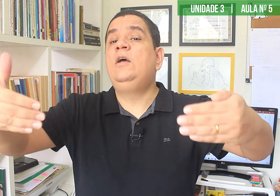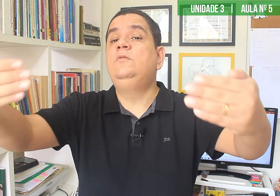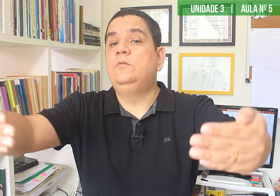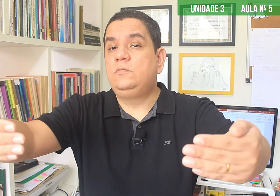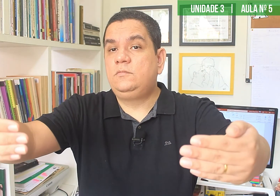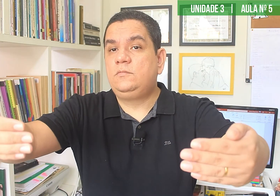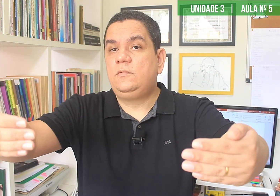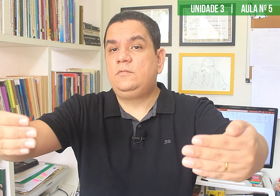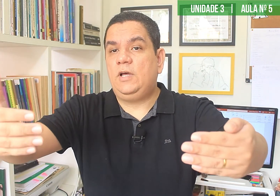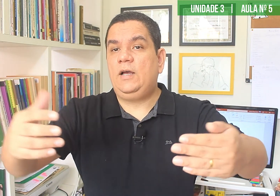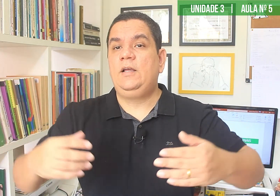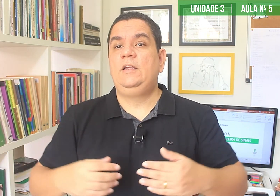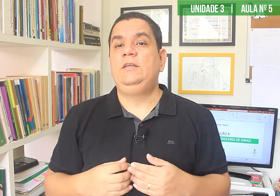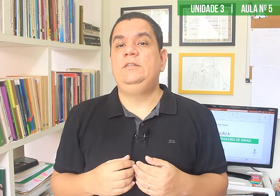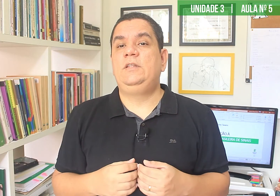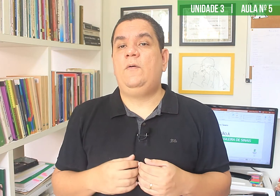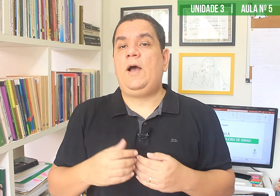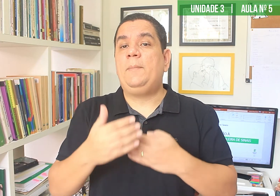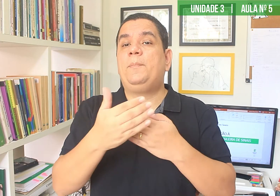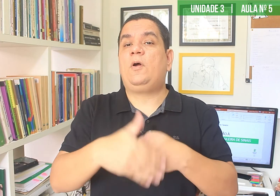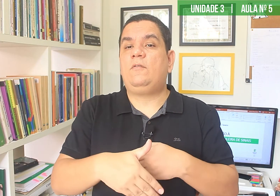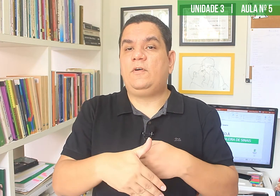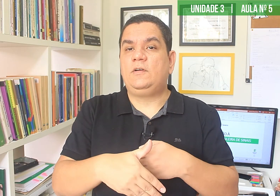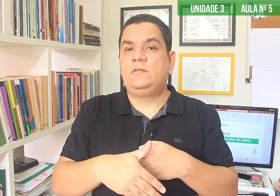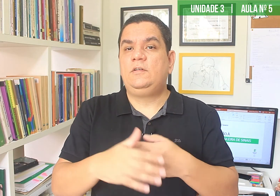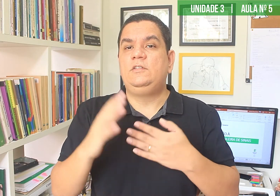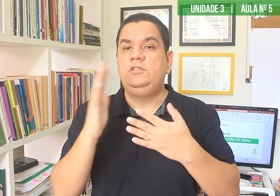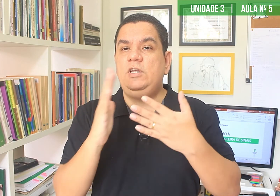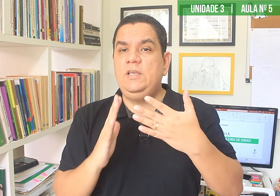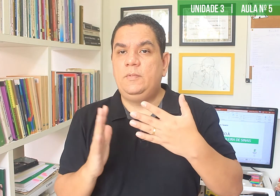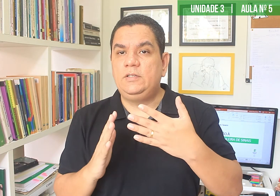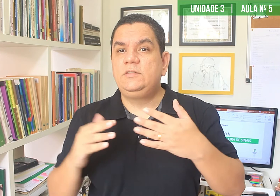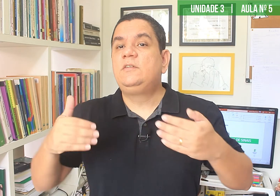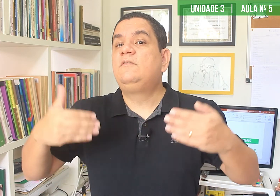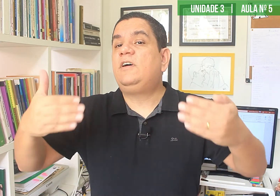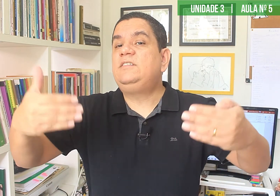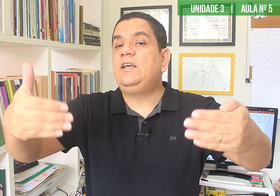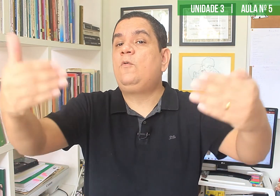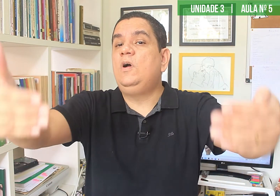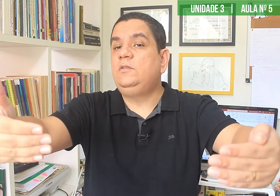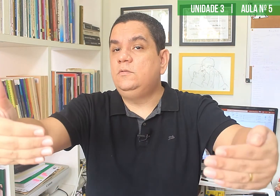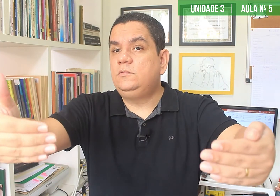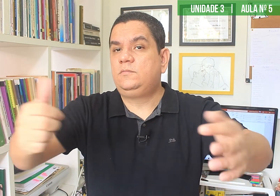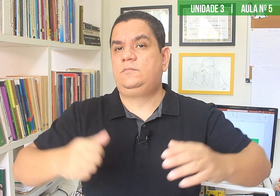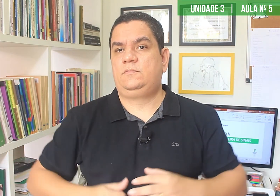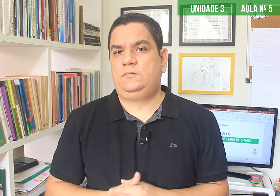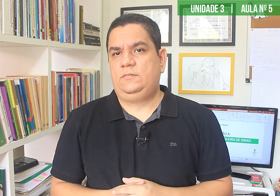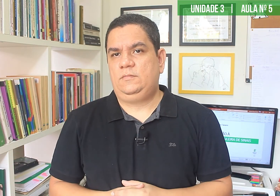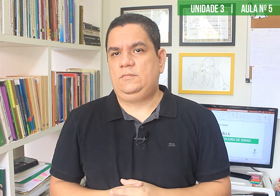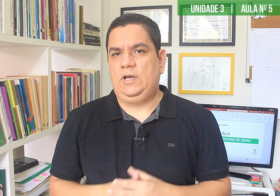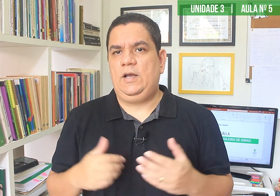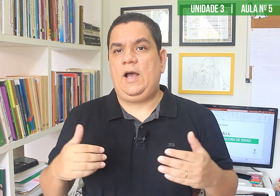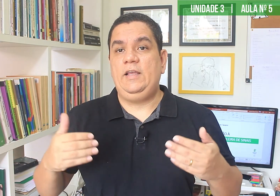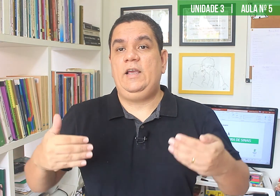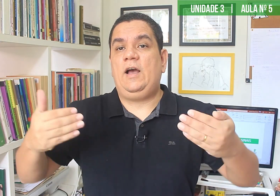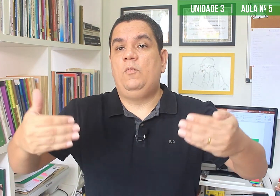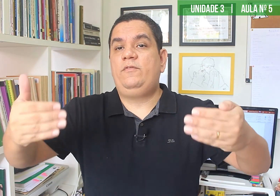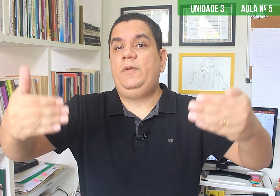Quando? Tá? Então, a prova de Libras vai ser quando? Tá? Aí o movimento